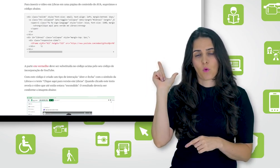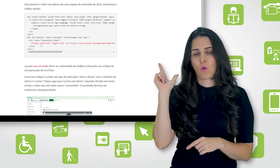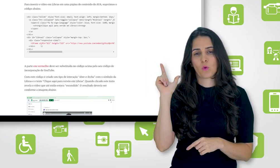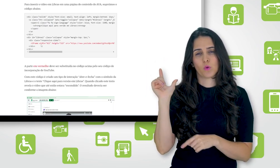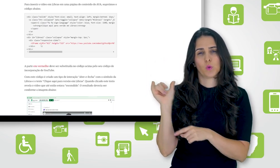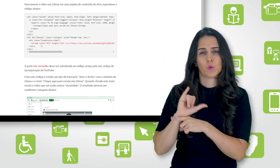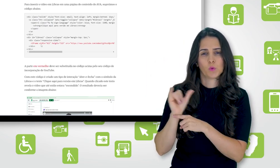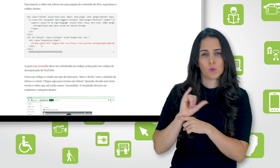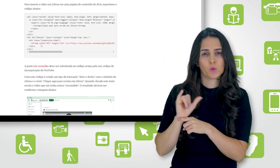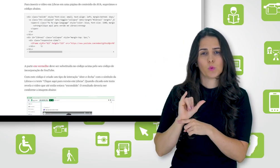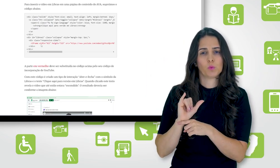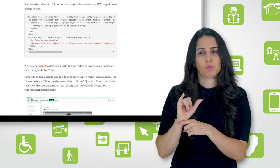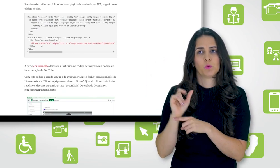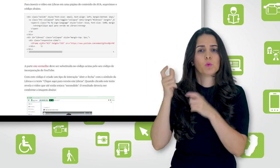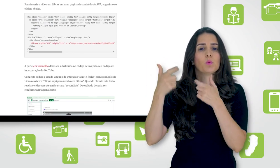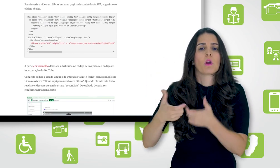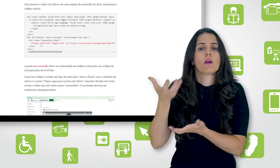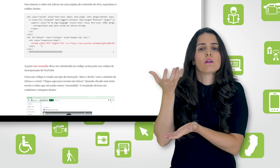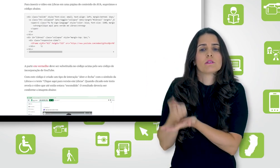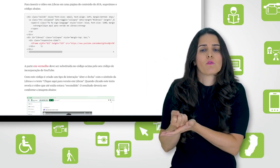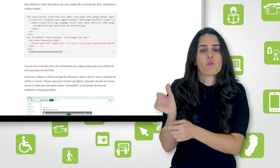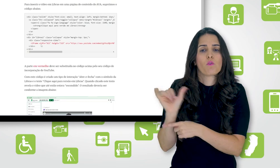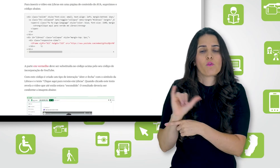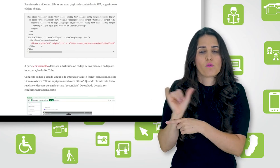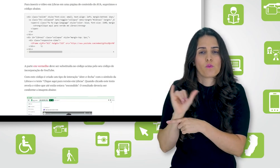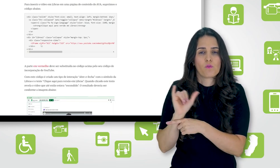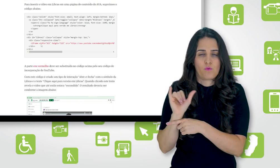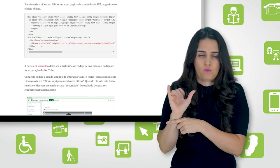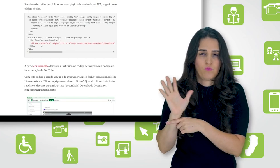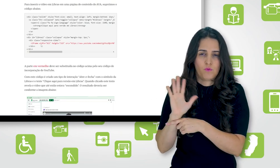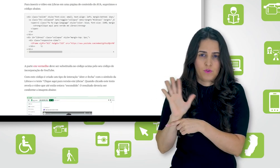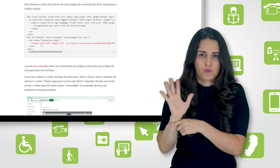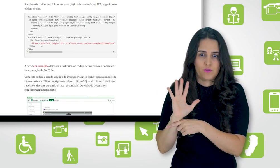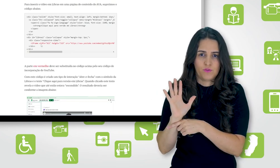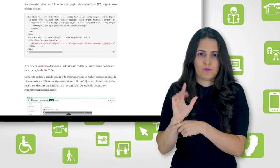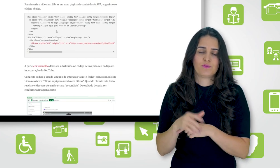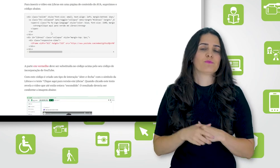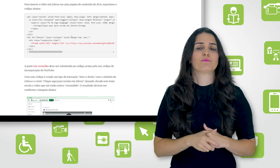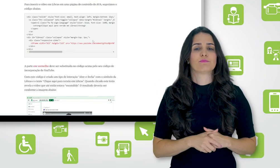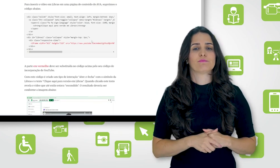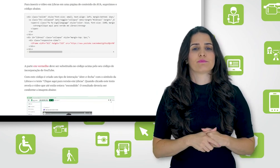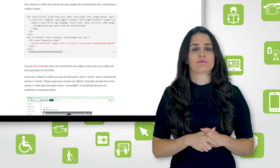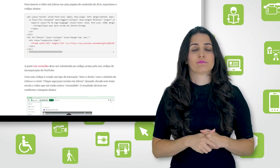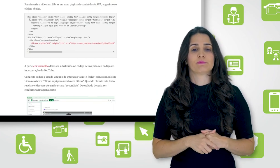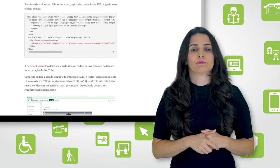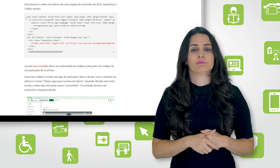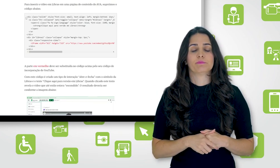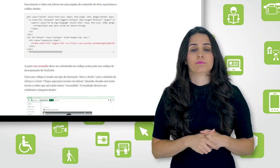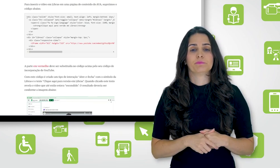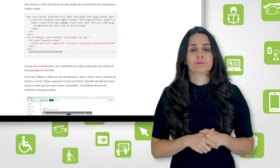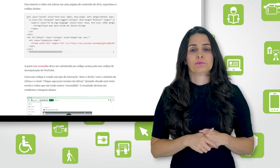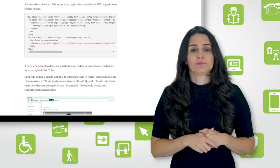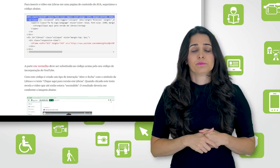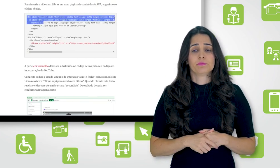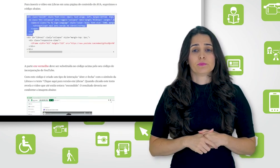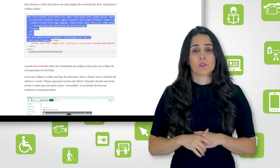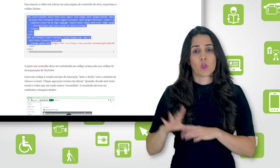estiver hospedado Mas vamos fazer aqui um exemplo no YouTube Então vamos copiar